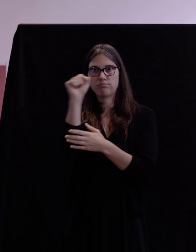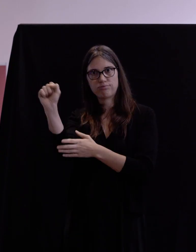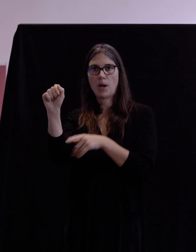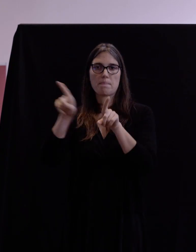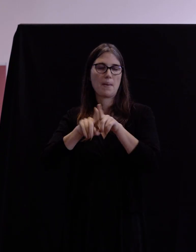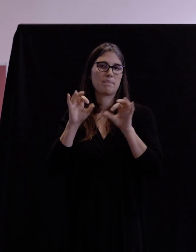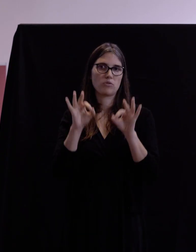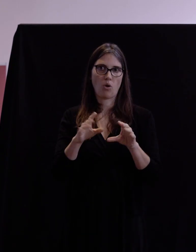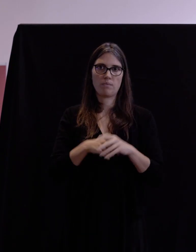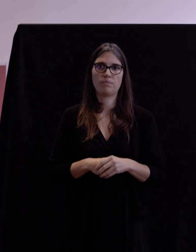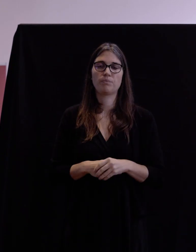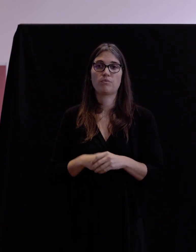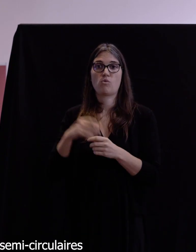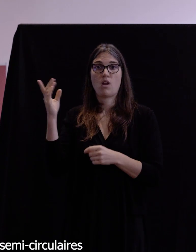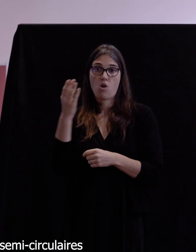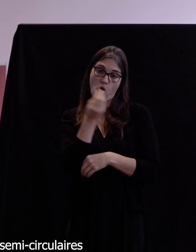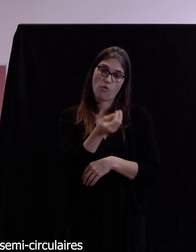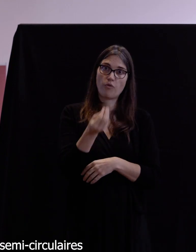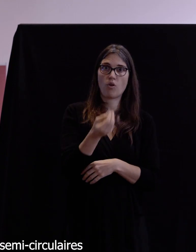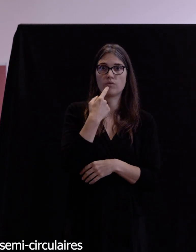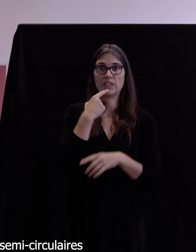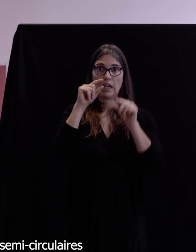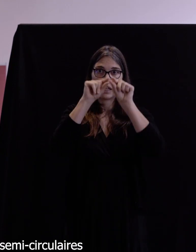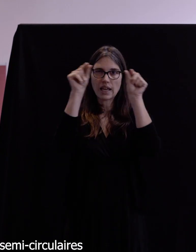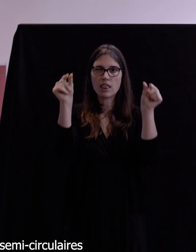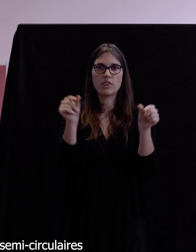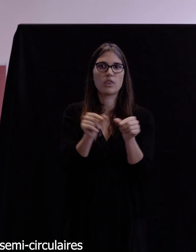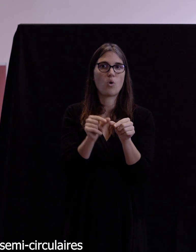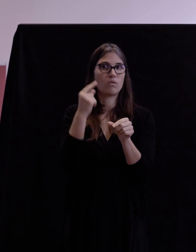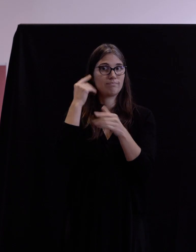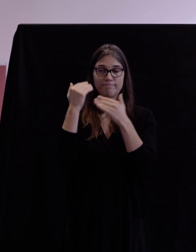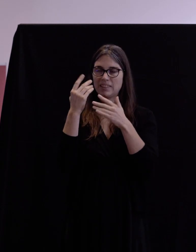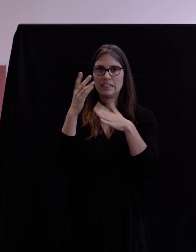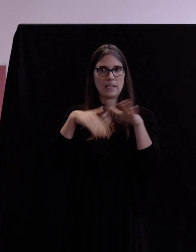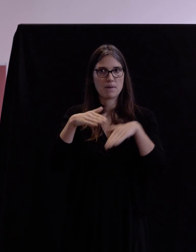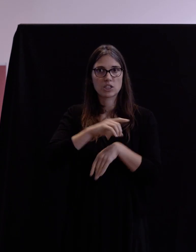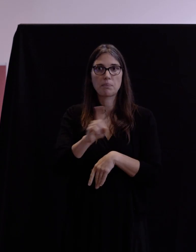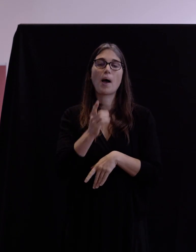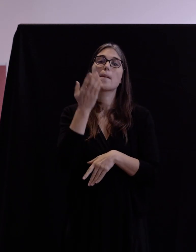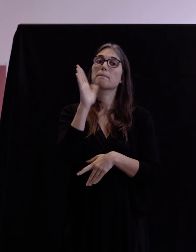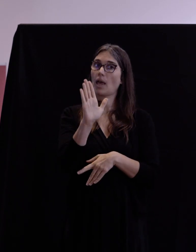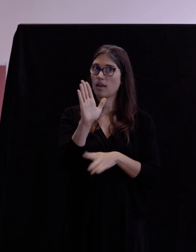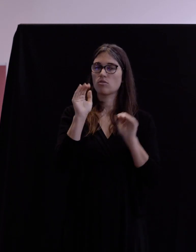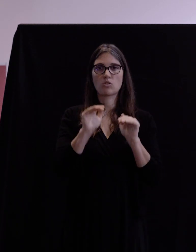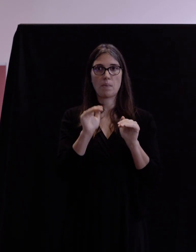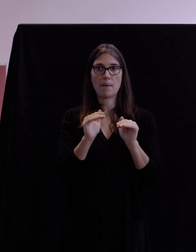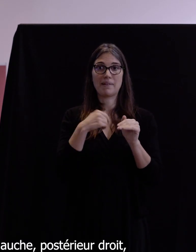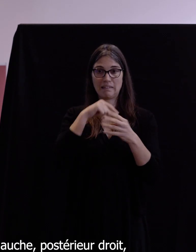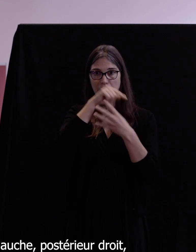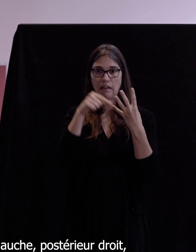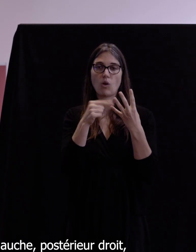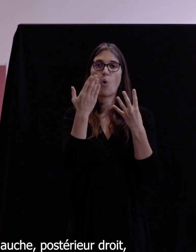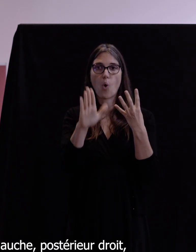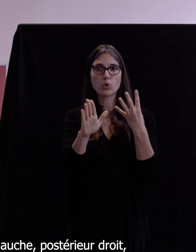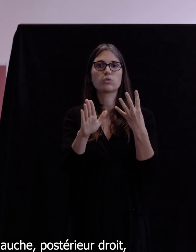donc, cet enfant, ça veut dire qu'il a ses canaux semi-circulaires latéraux qui ne marchent pas, mais il a tous les 4 autres,